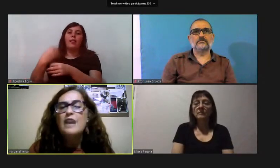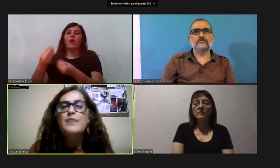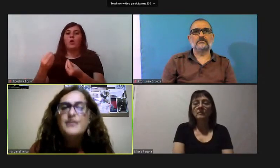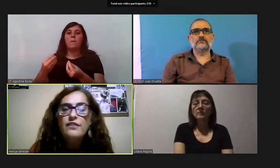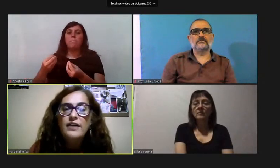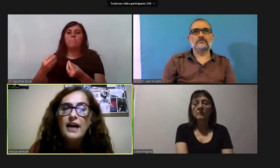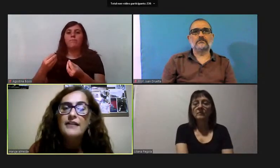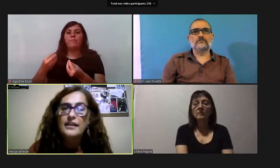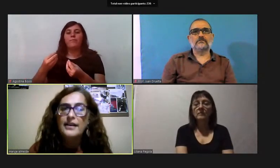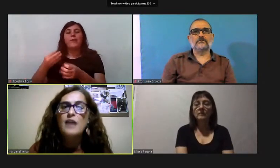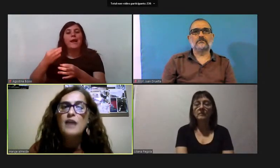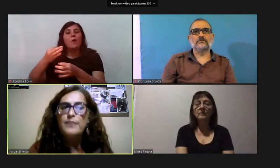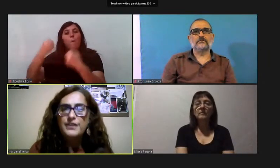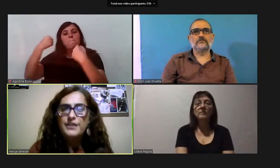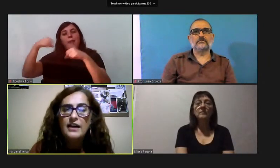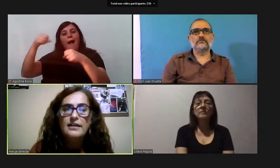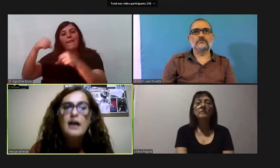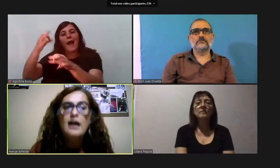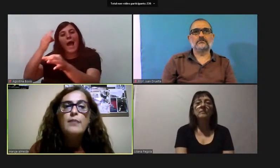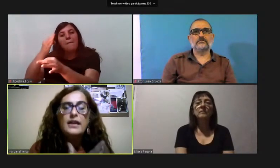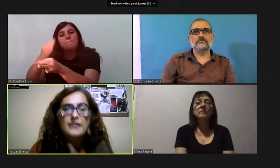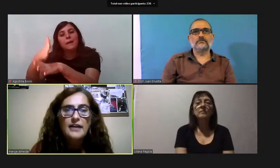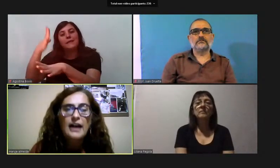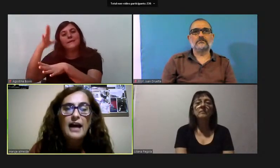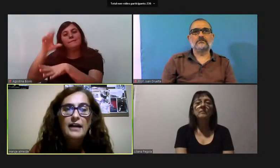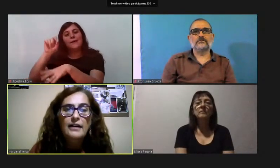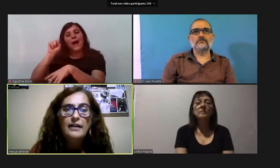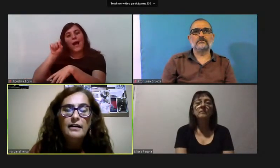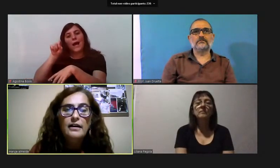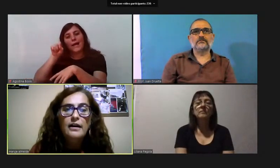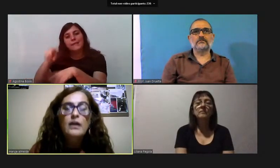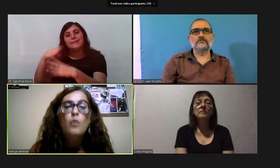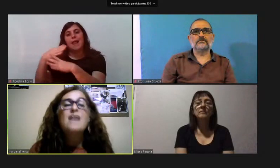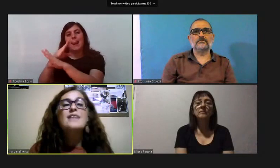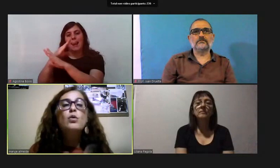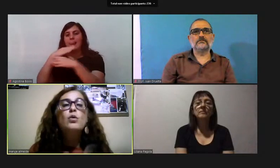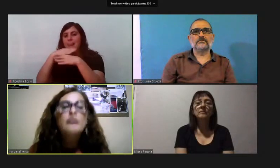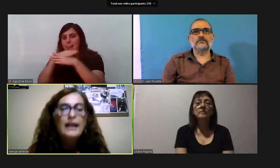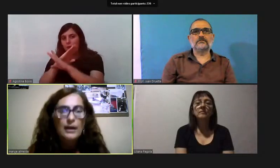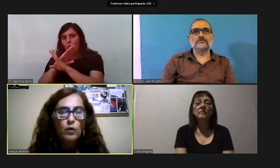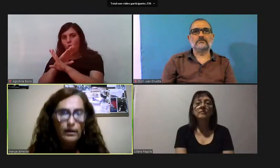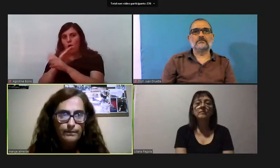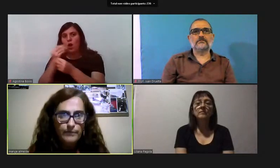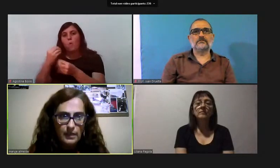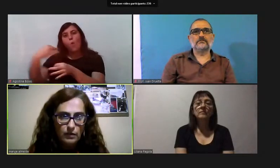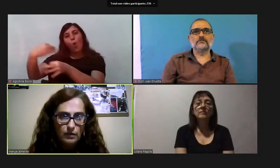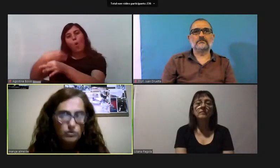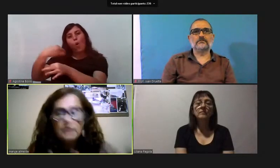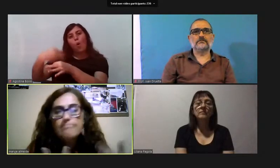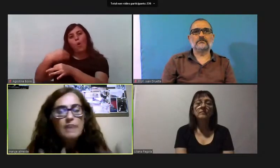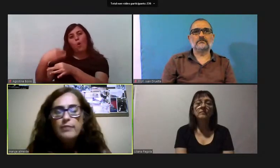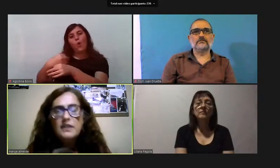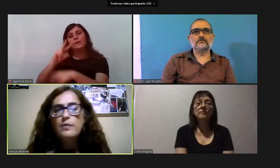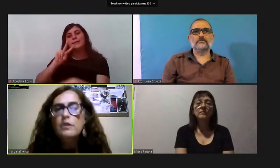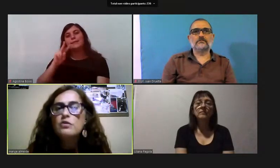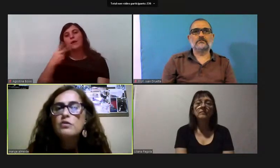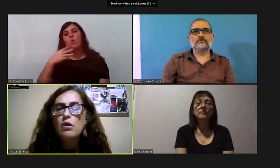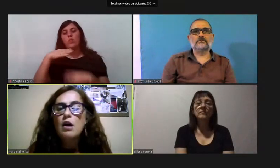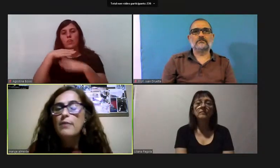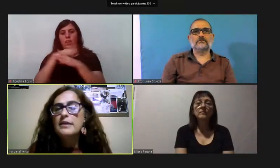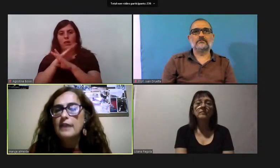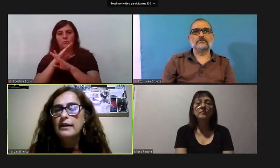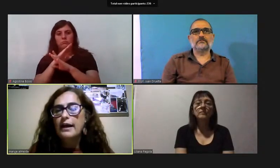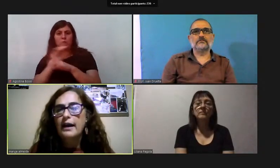didácticas específicas y estrategias específicas para enseñarle a alguien una segunda lengua, ¿sí? Entonces, en principio